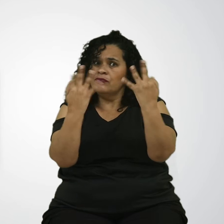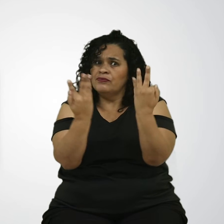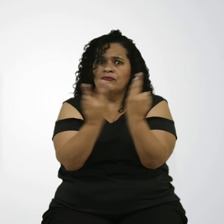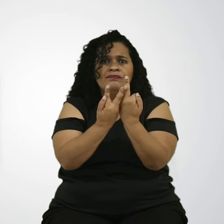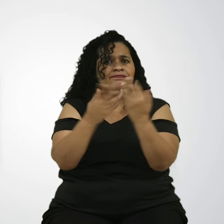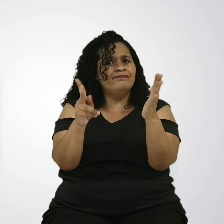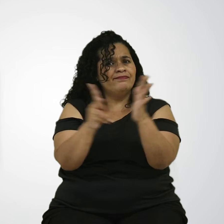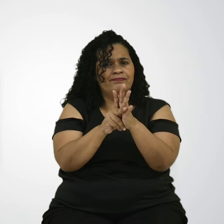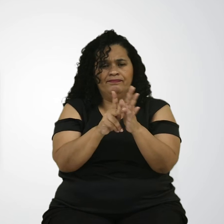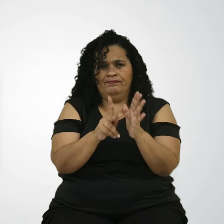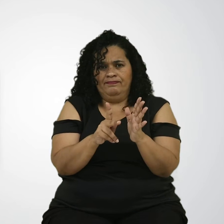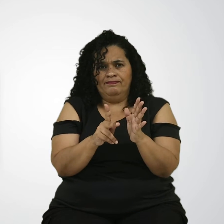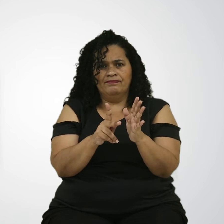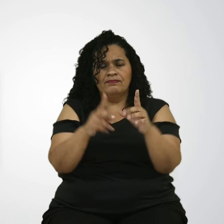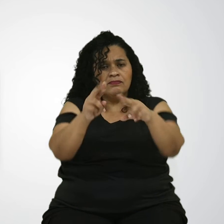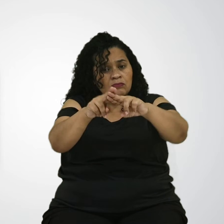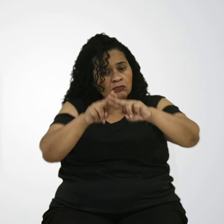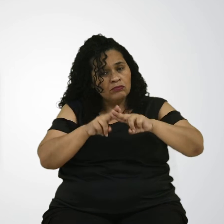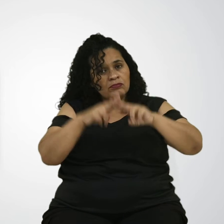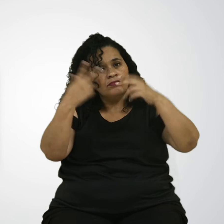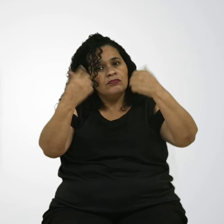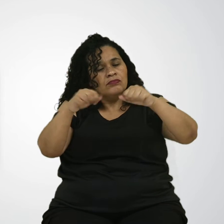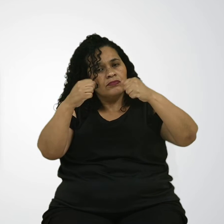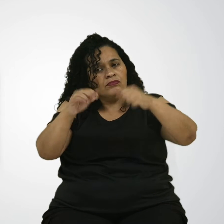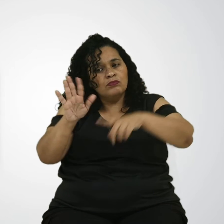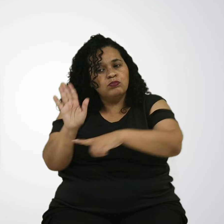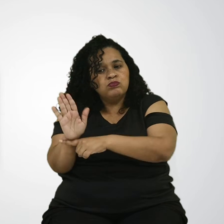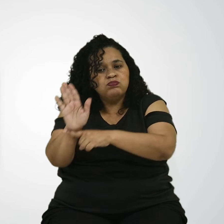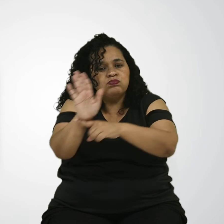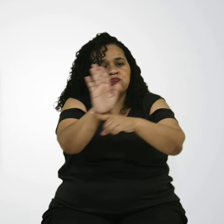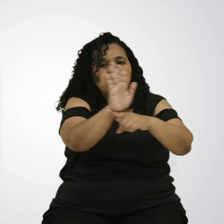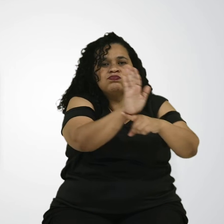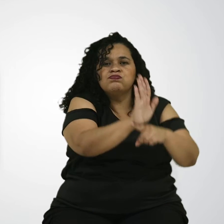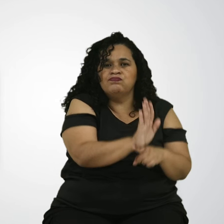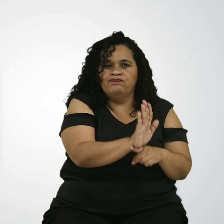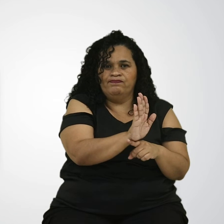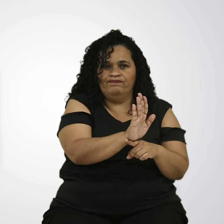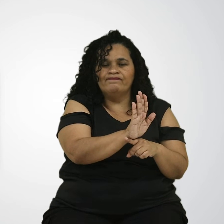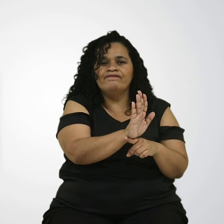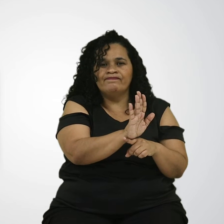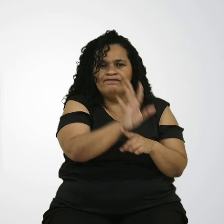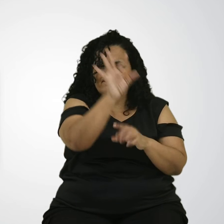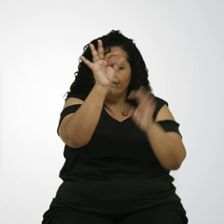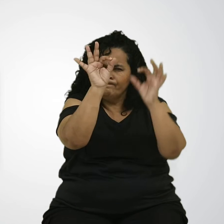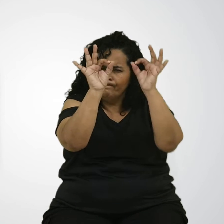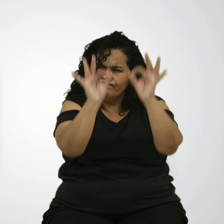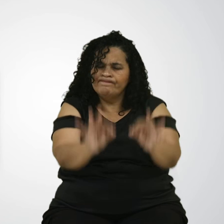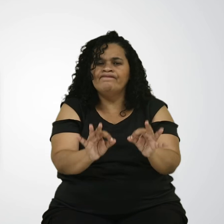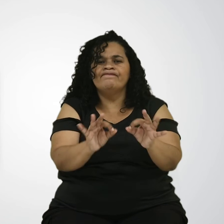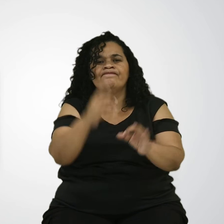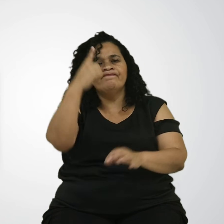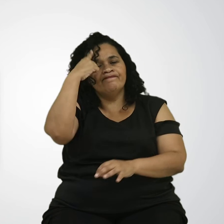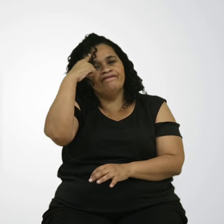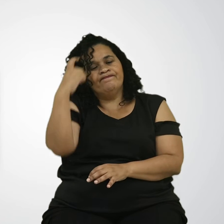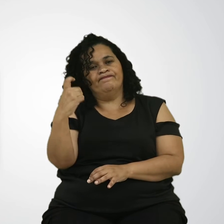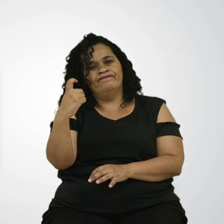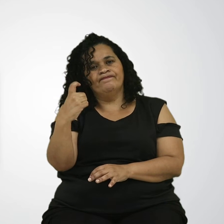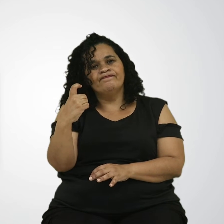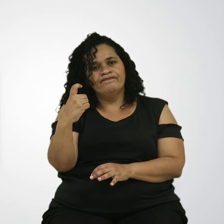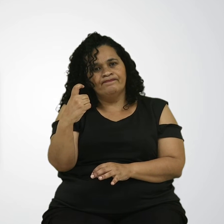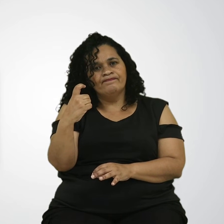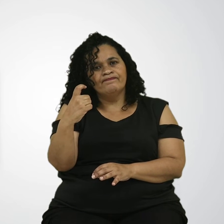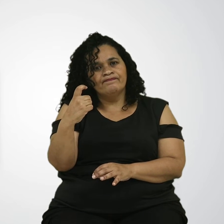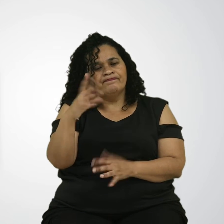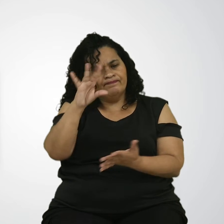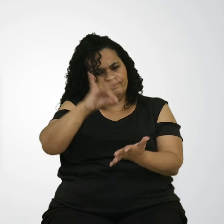somos cooperadores um do outro, né? Isso. E eu acho muito interessante essa ideia. É perfeita a ideia, né? E porque é isso